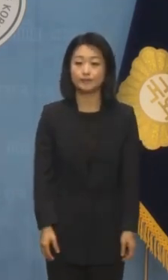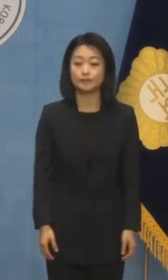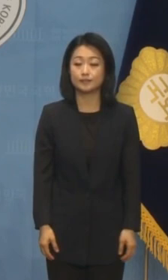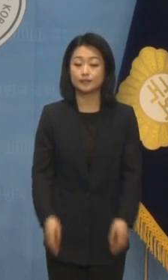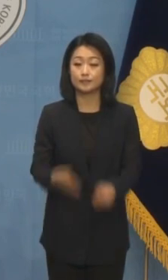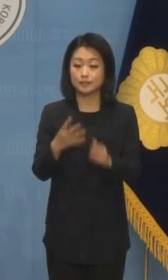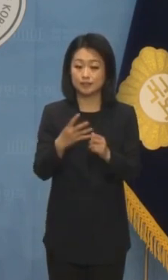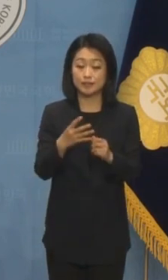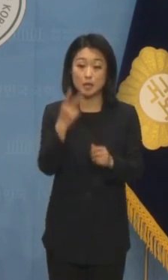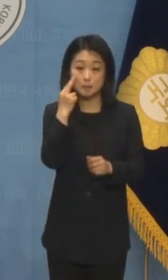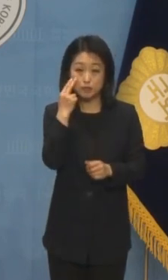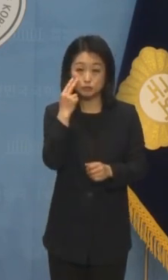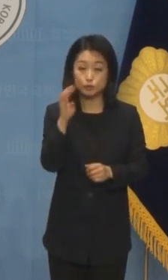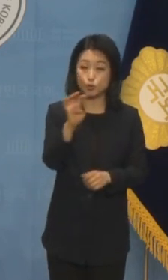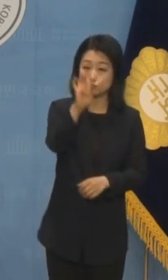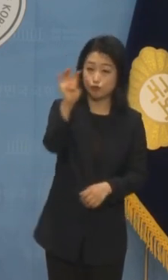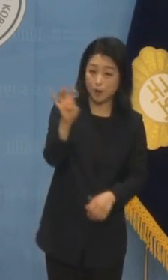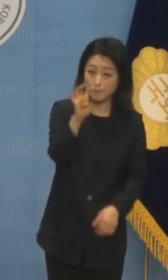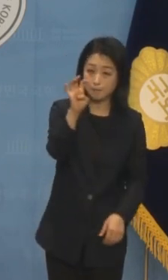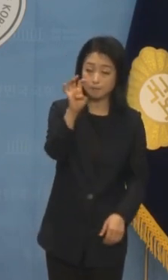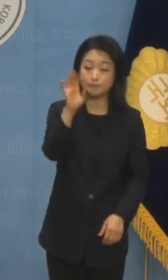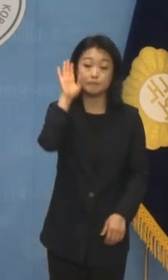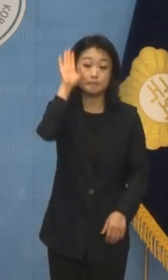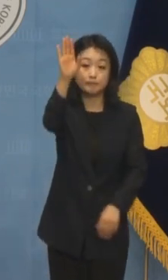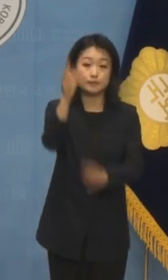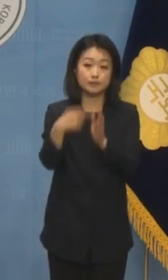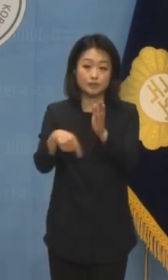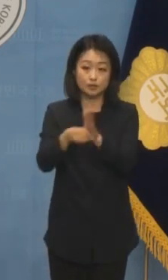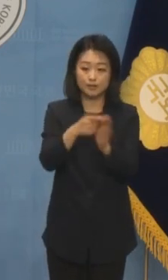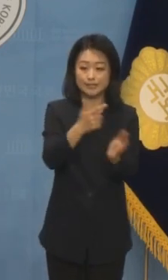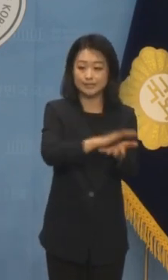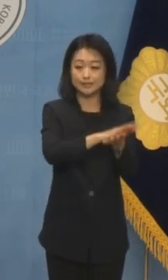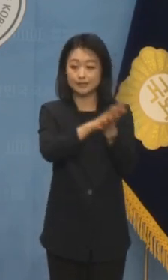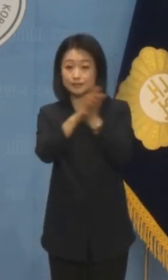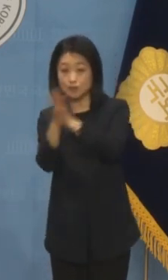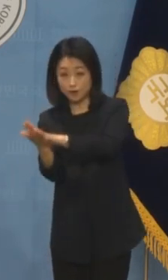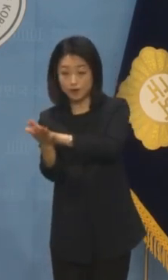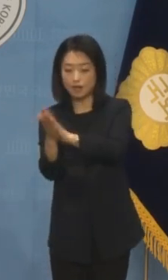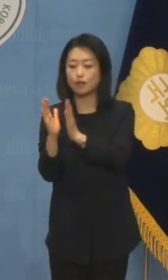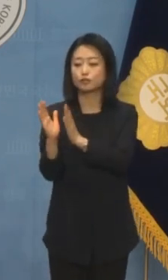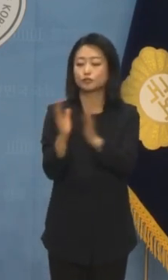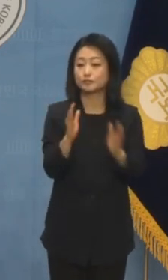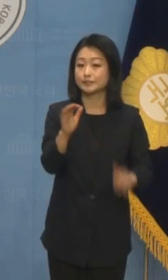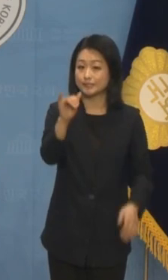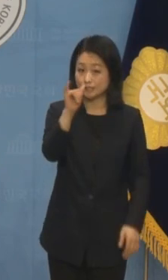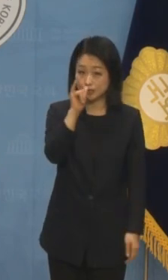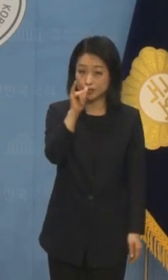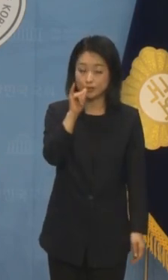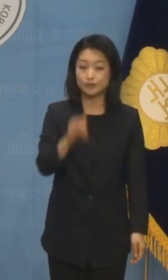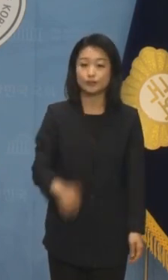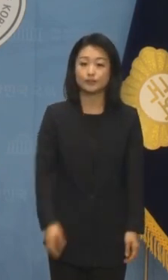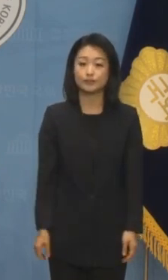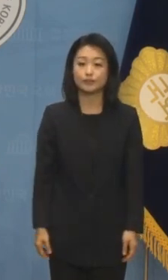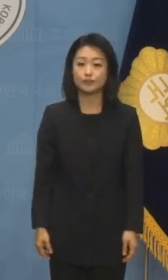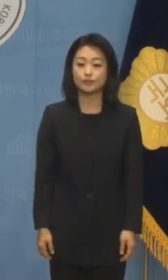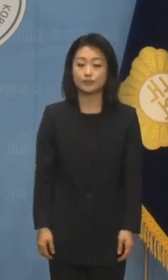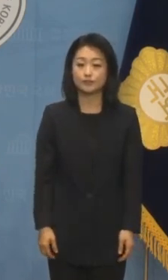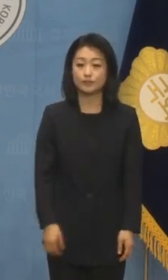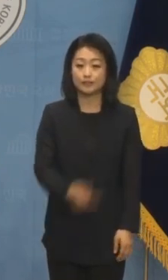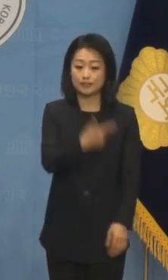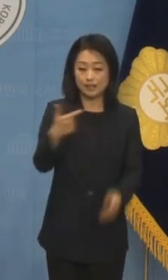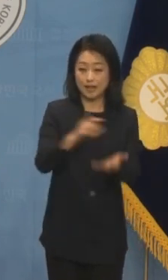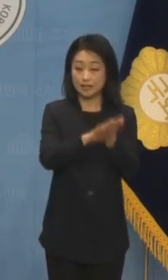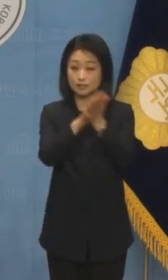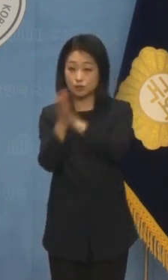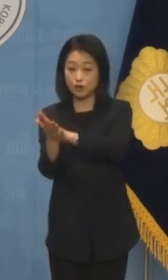넷째, 미국과 유럽 등 선진국은 미래를 위한 대전환 준비를 착실히 이행하고 있습니다. 대전환